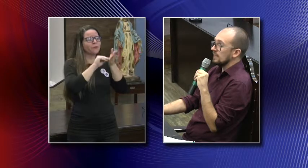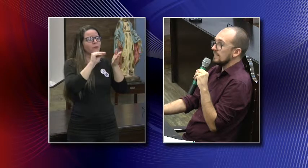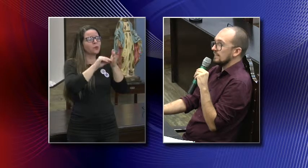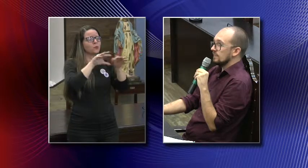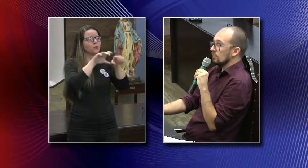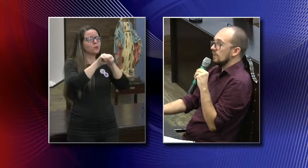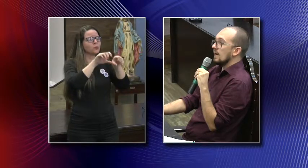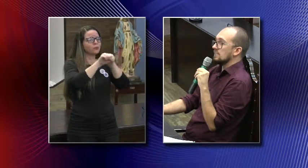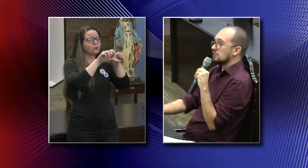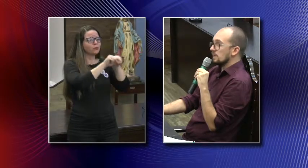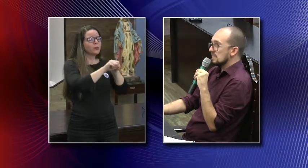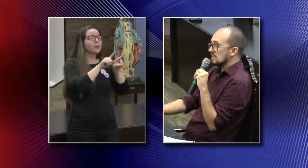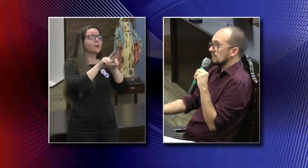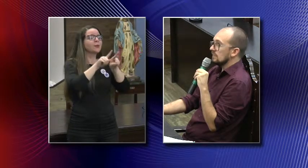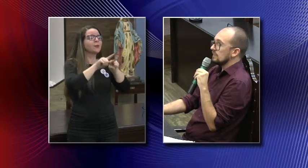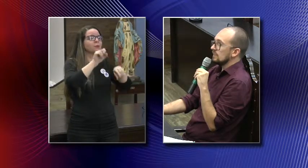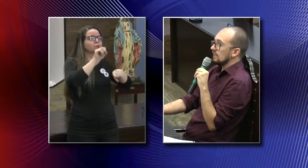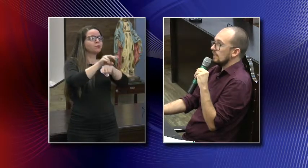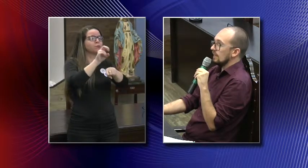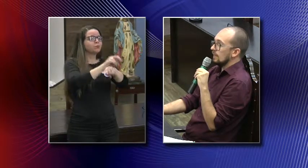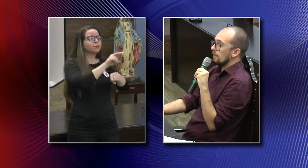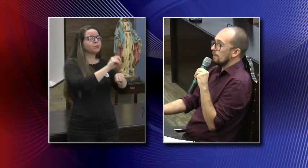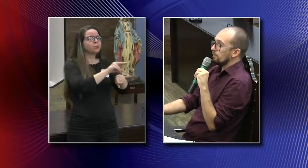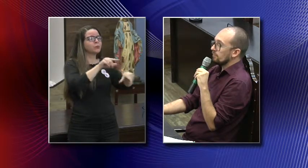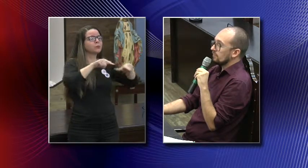investimento. Então, a gente precisa